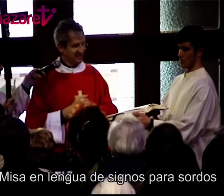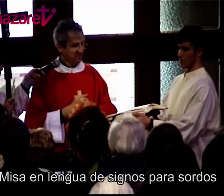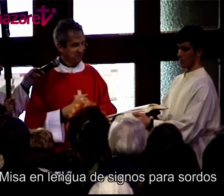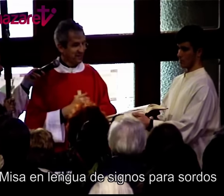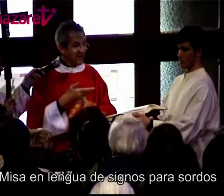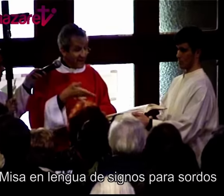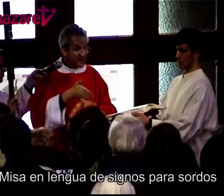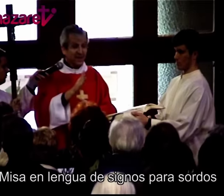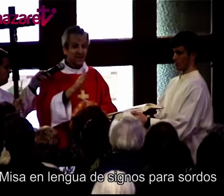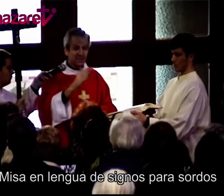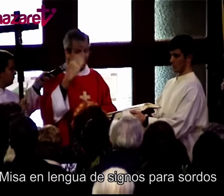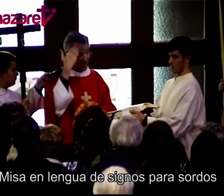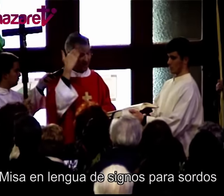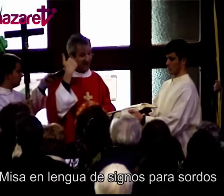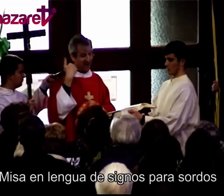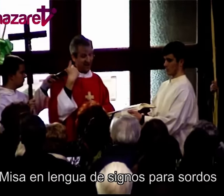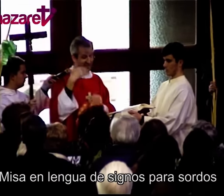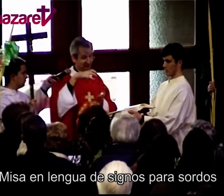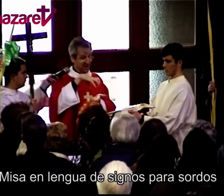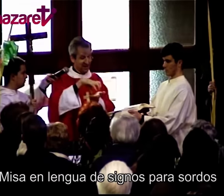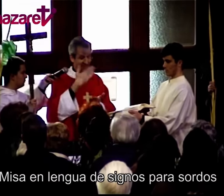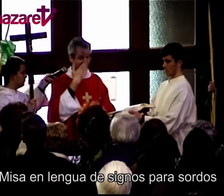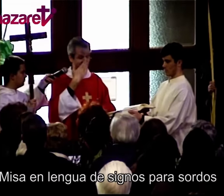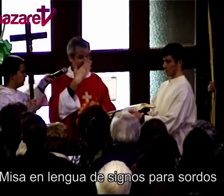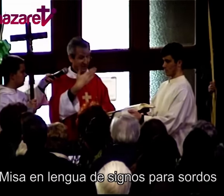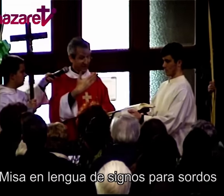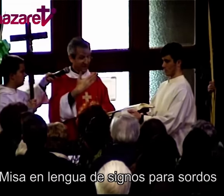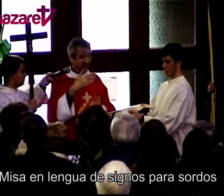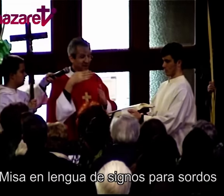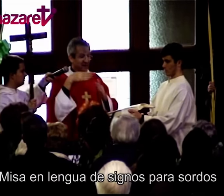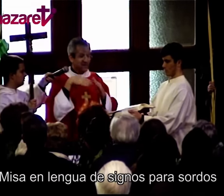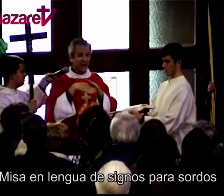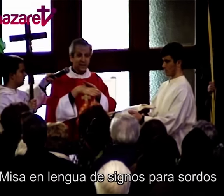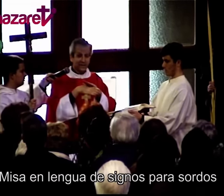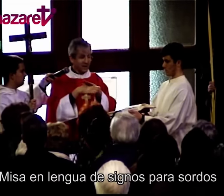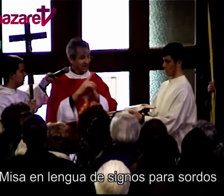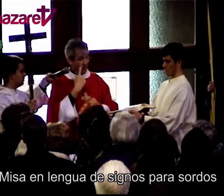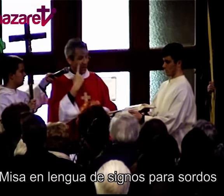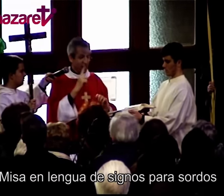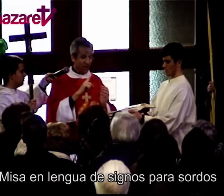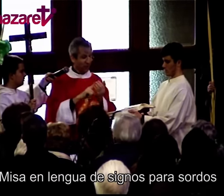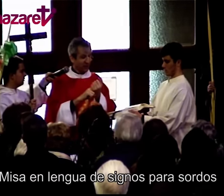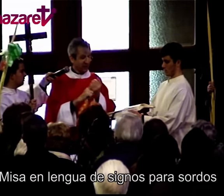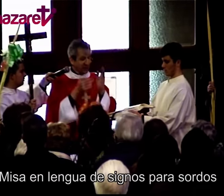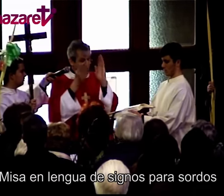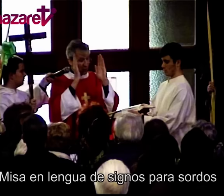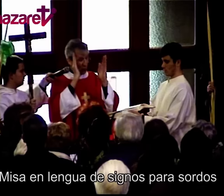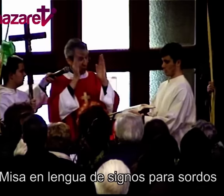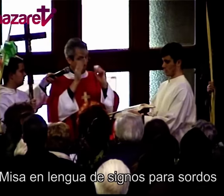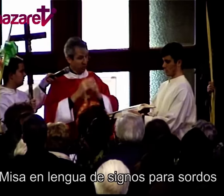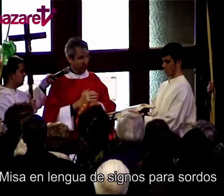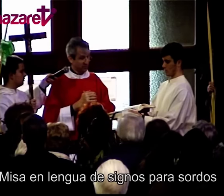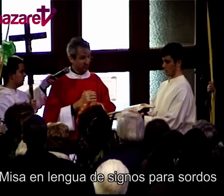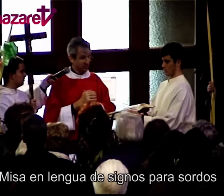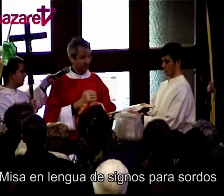diciéndoles: «Id a la aldea de enfrente, y al entrar encontraréis